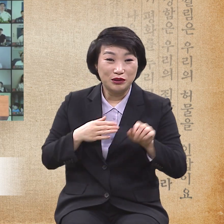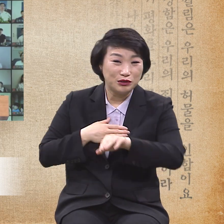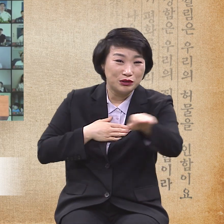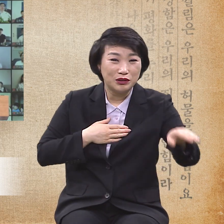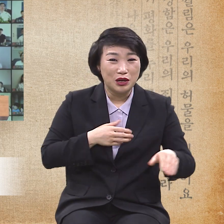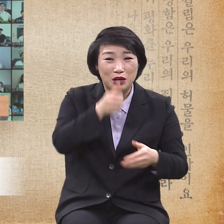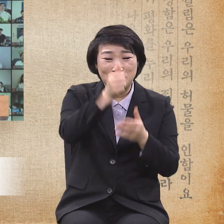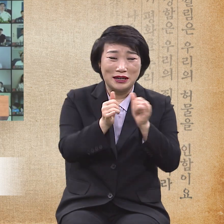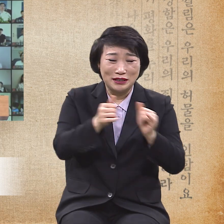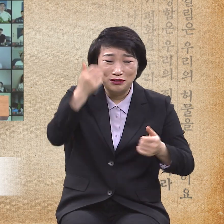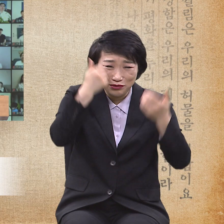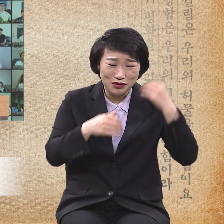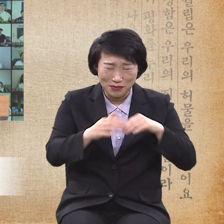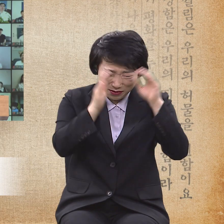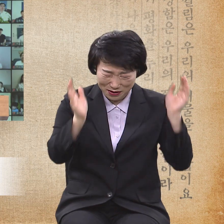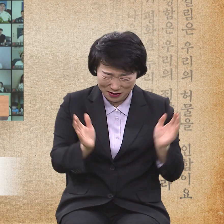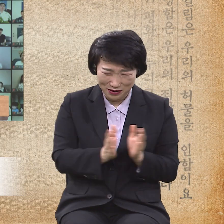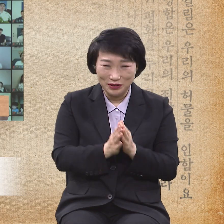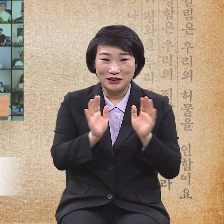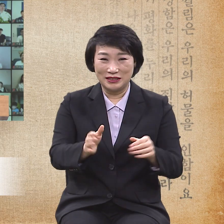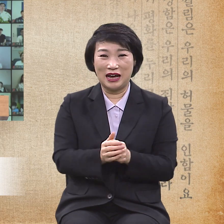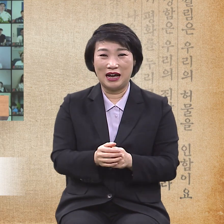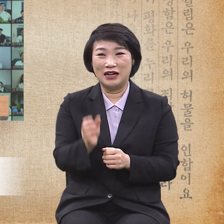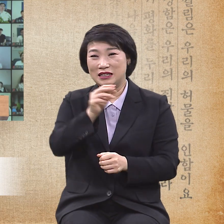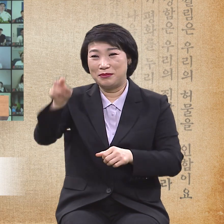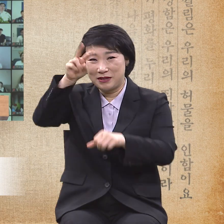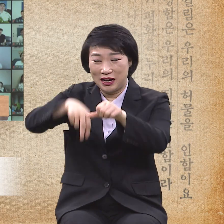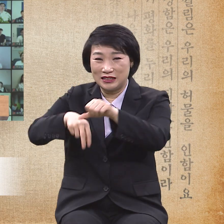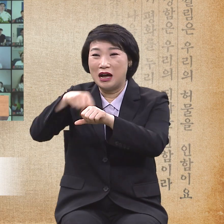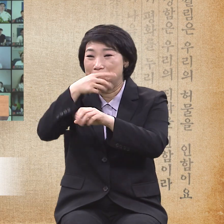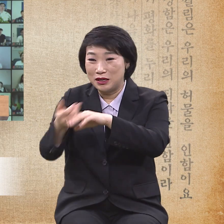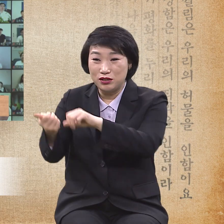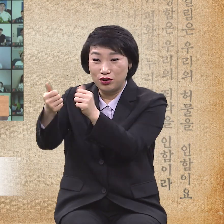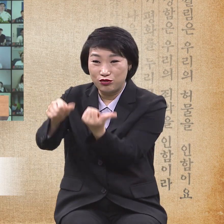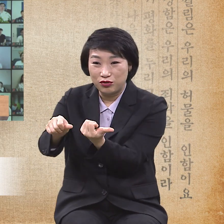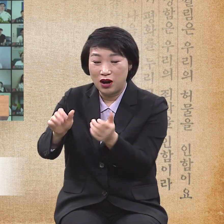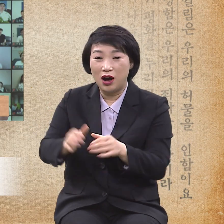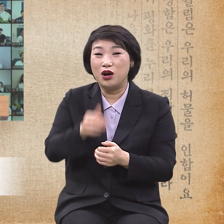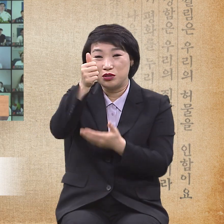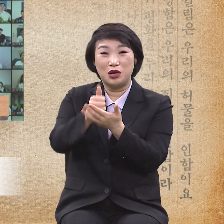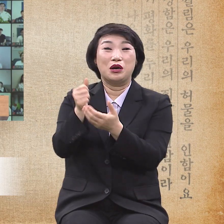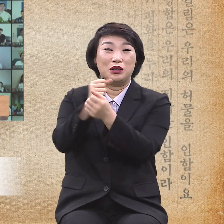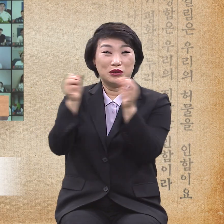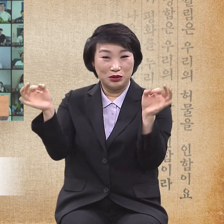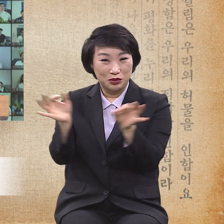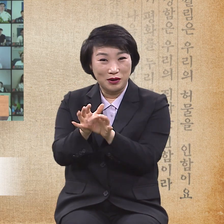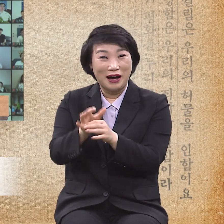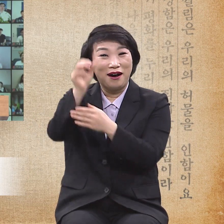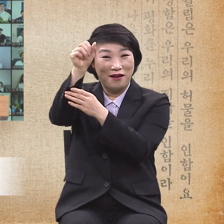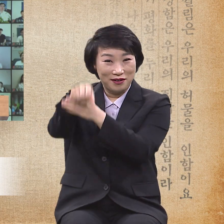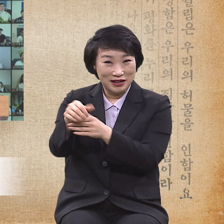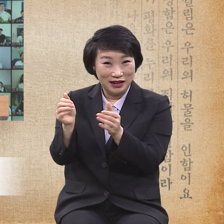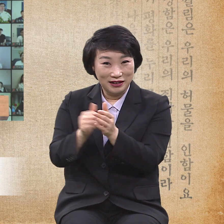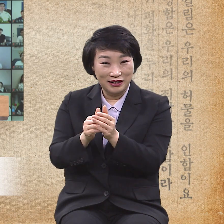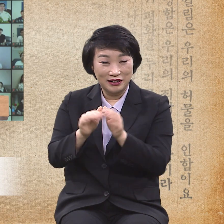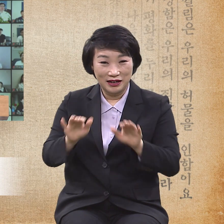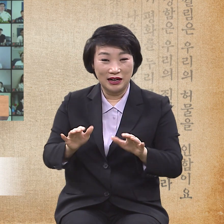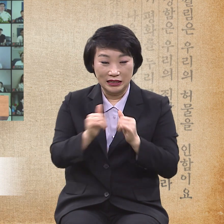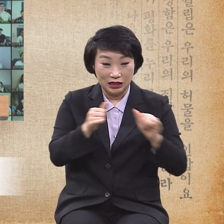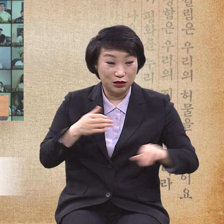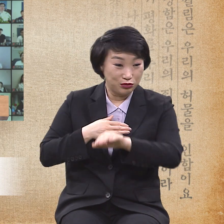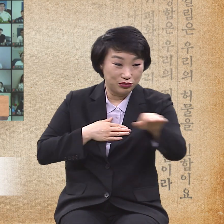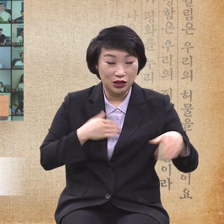어떠한 죄인이라도 십자가의 피의 죽으심으로 속죄를 허락하신 주님은